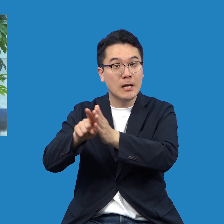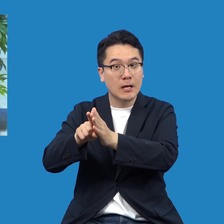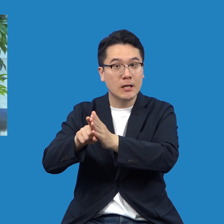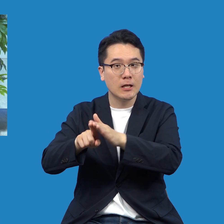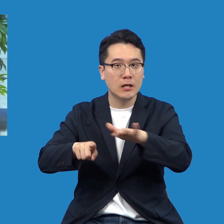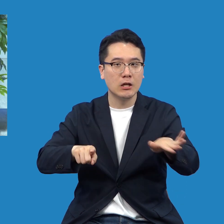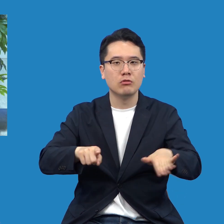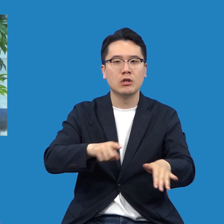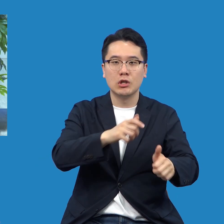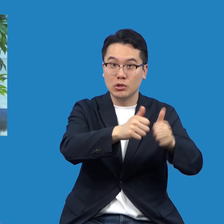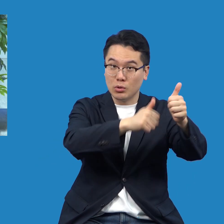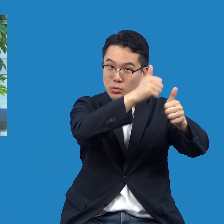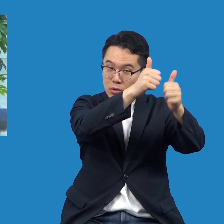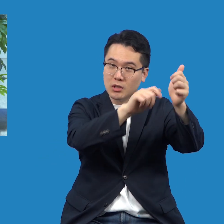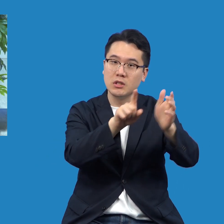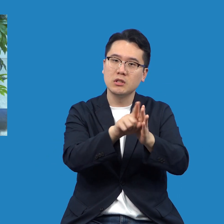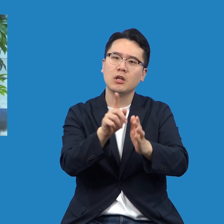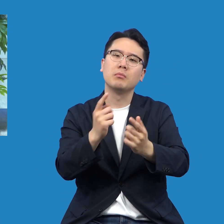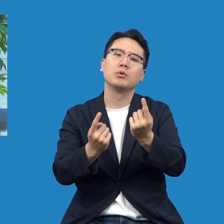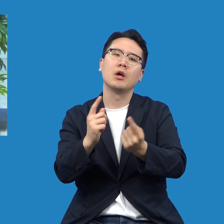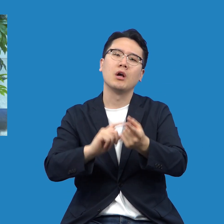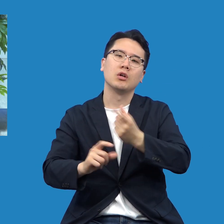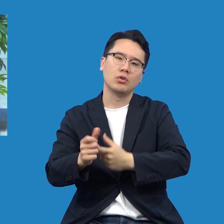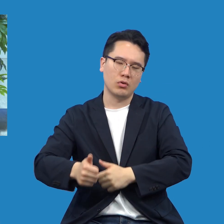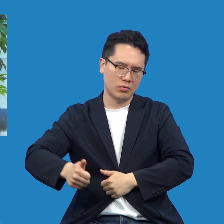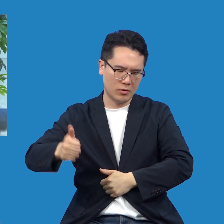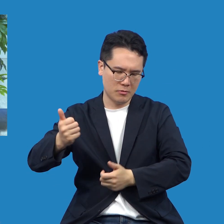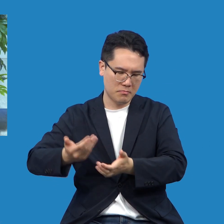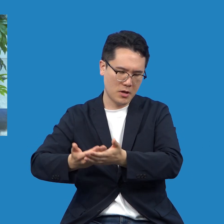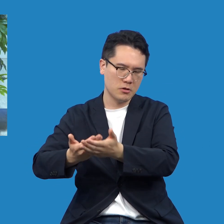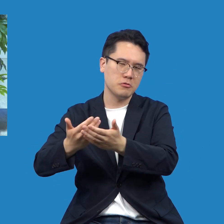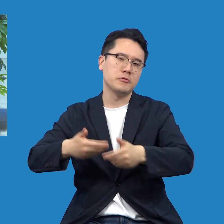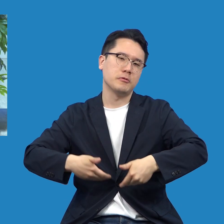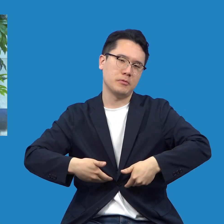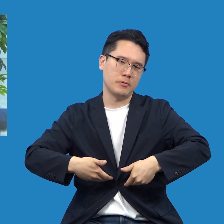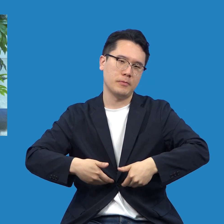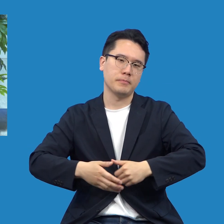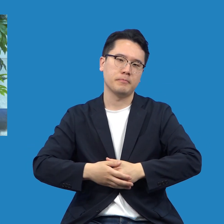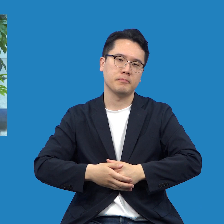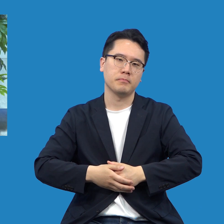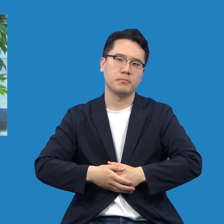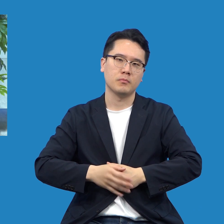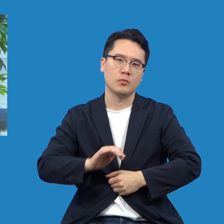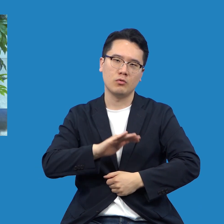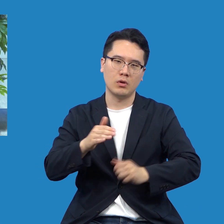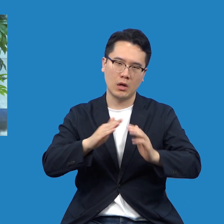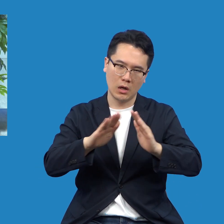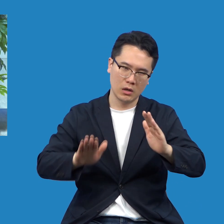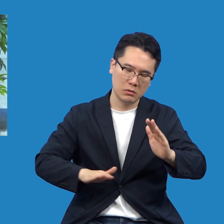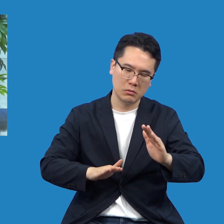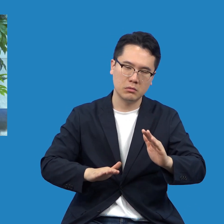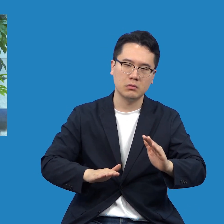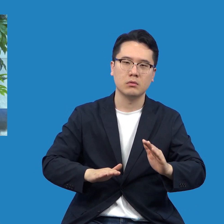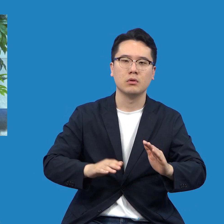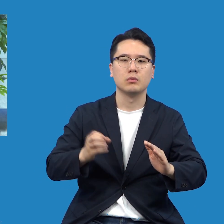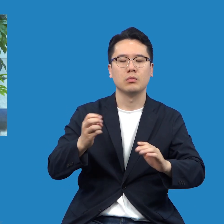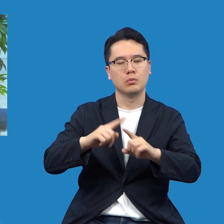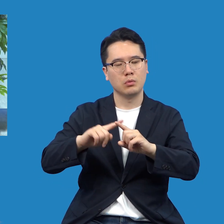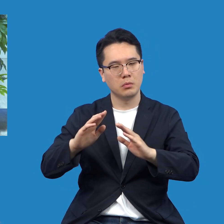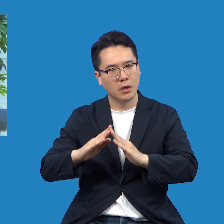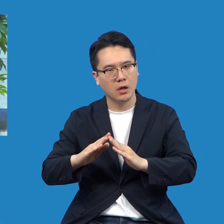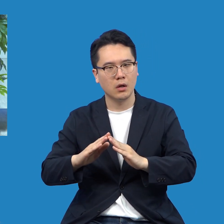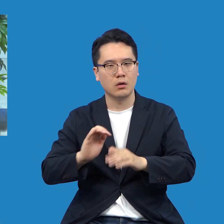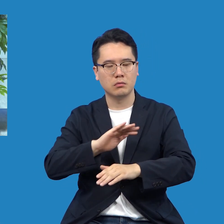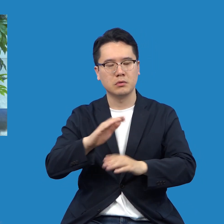나아야 하지 않겠습니까? 그래야 우리 가정이, 우리 가문이, 우리 교회가, 우리